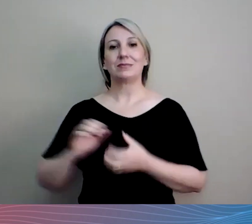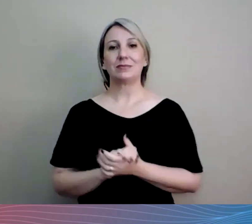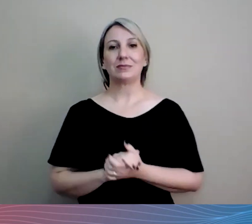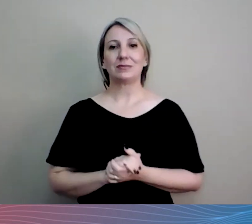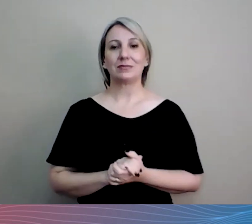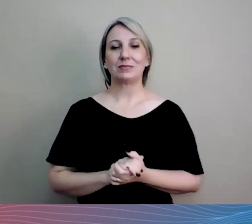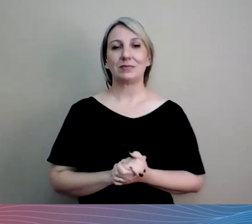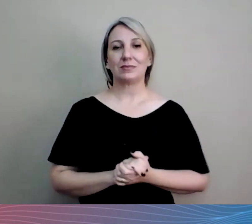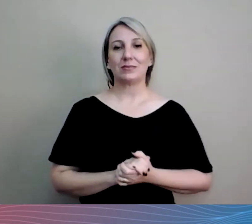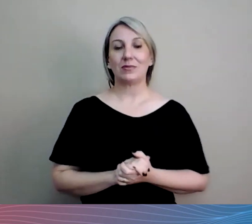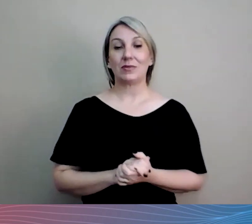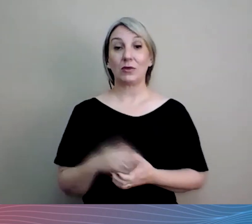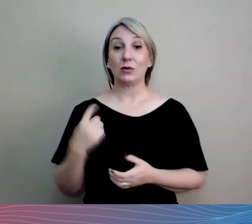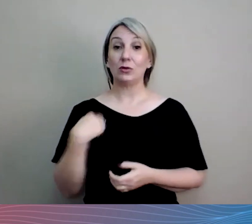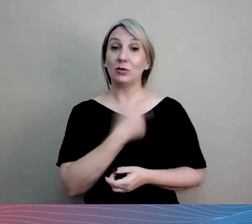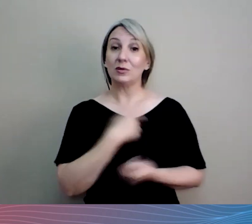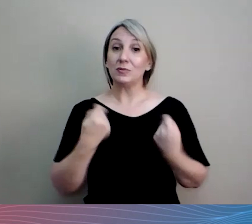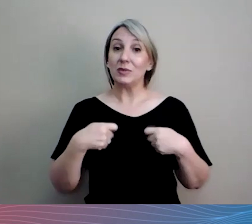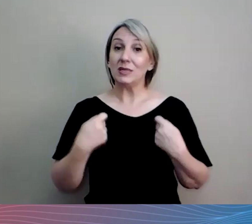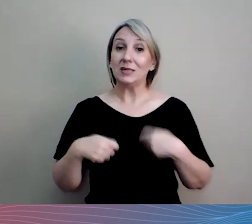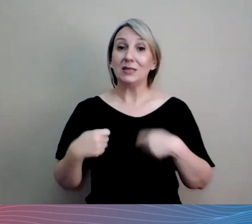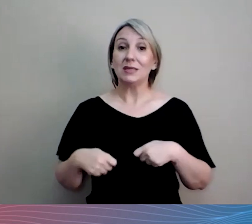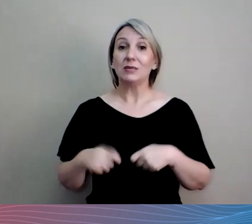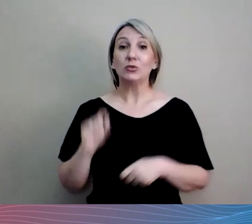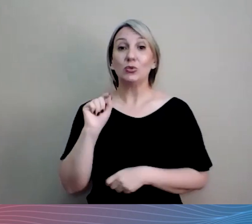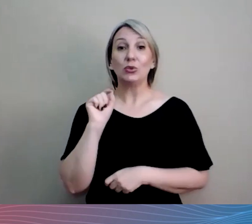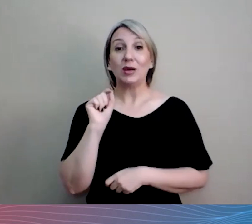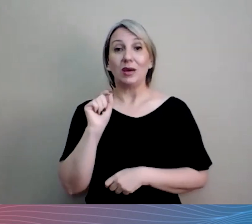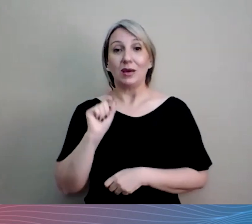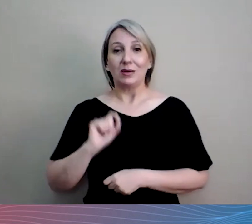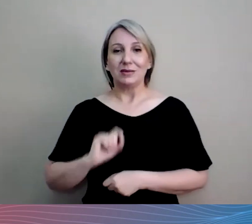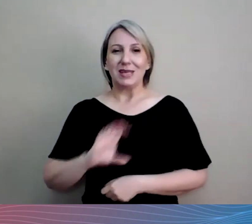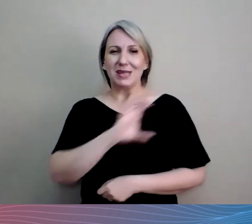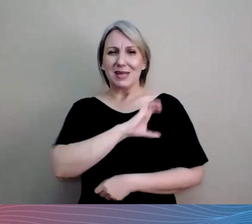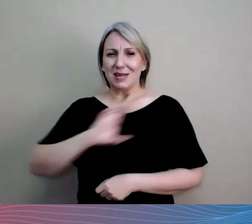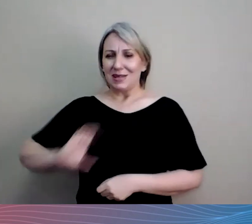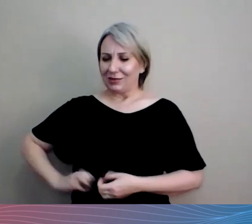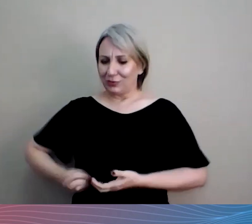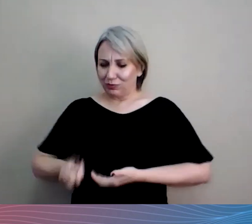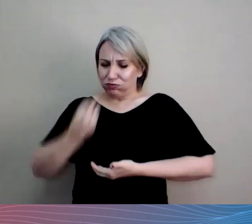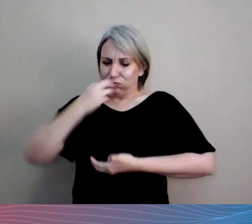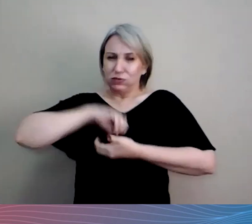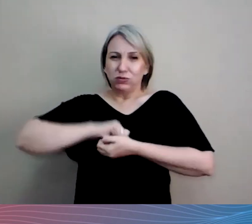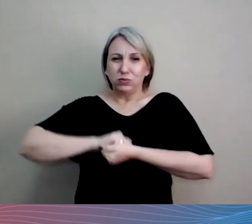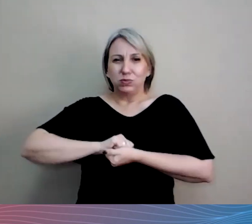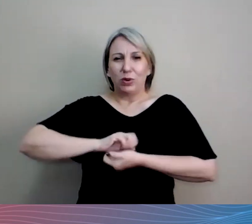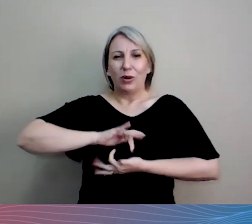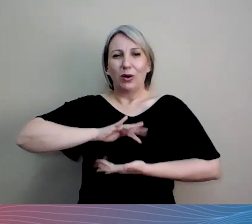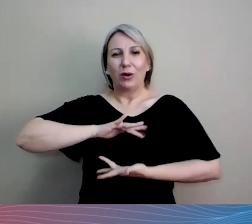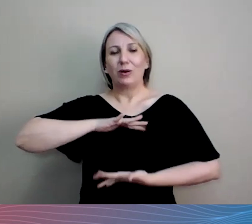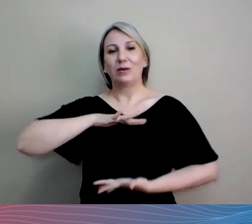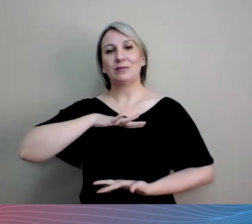consegue. Você precisa se encher de Cristo. Ele consegue encher-nos com isso. Aí, irmão, versículo